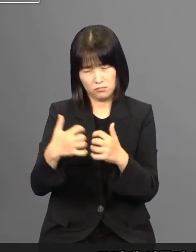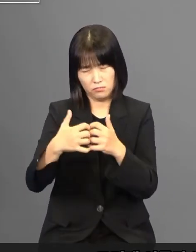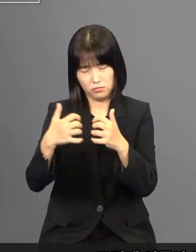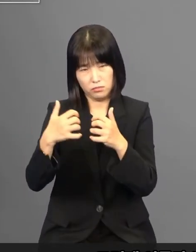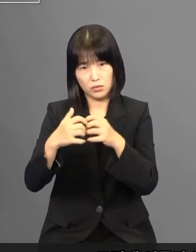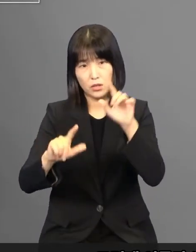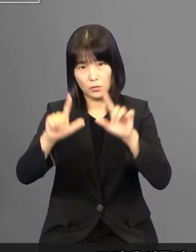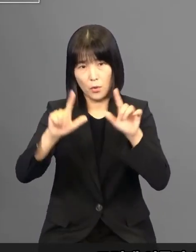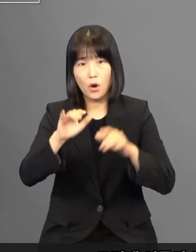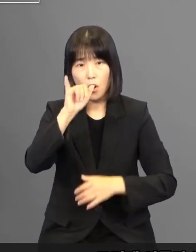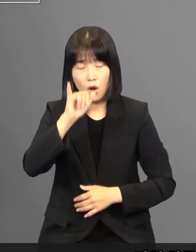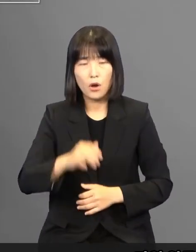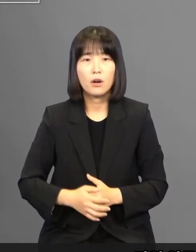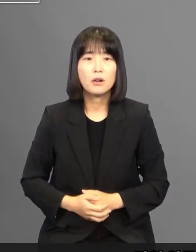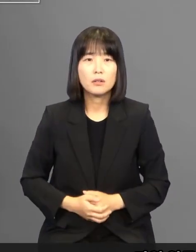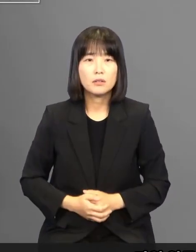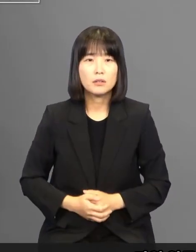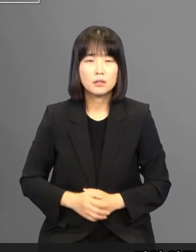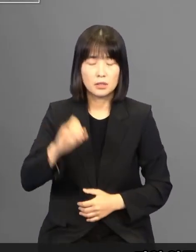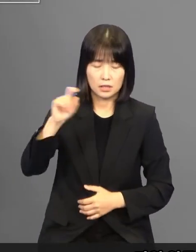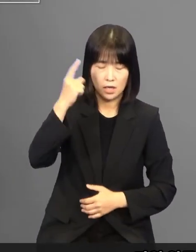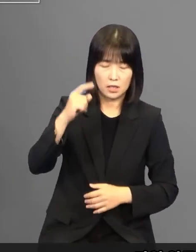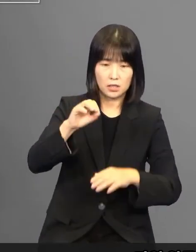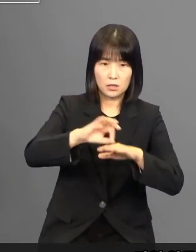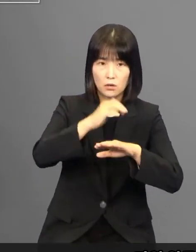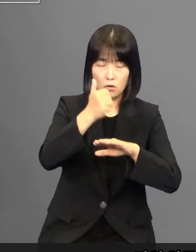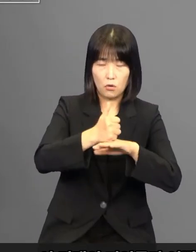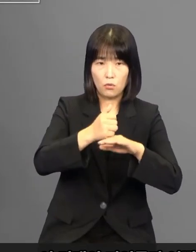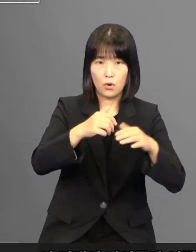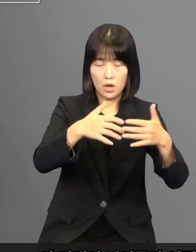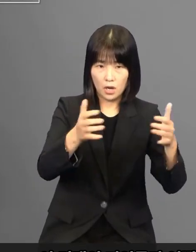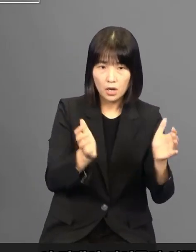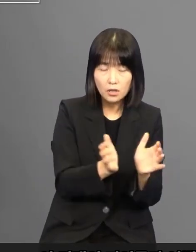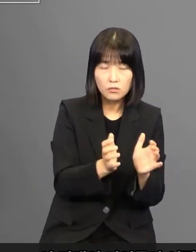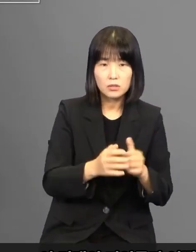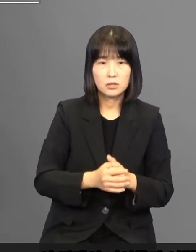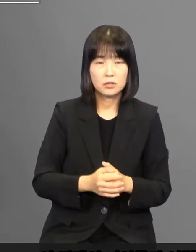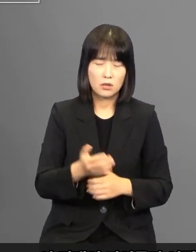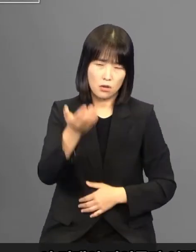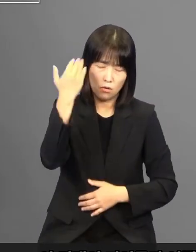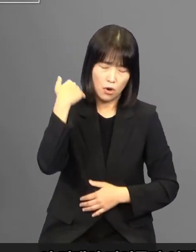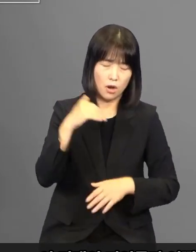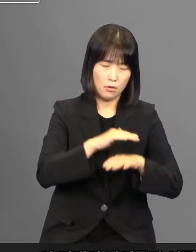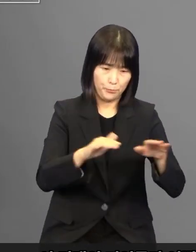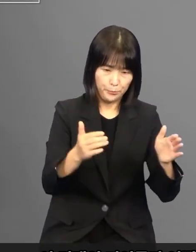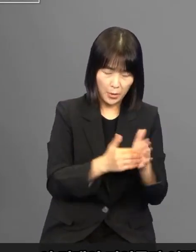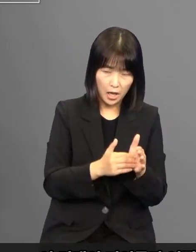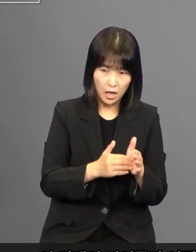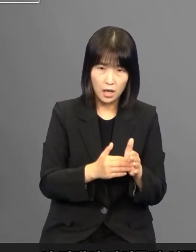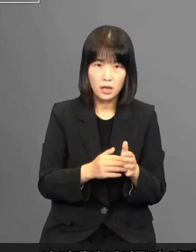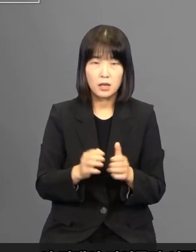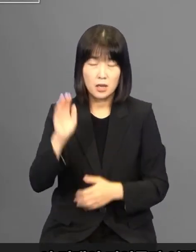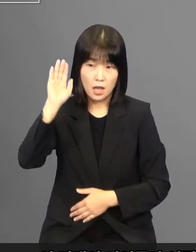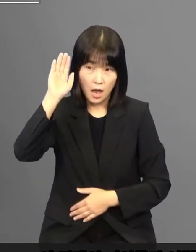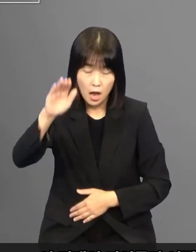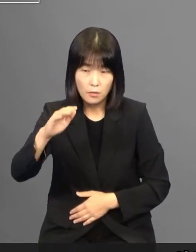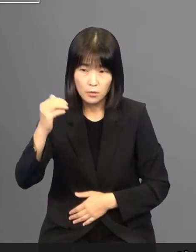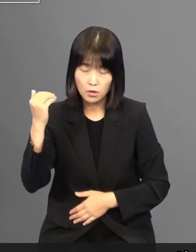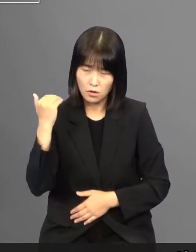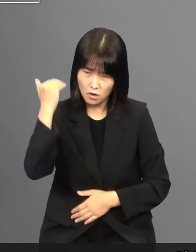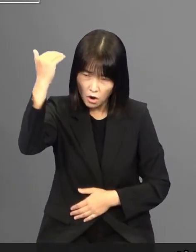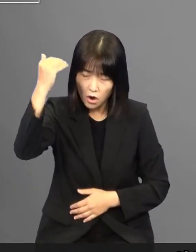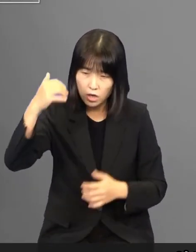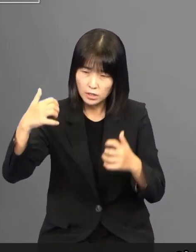나오거든요. 다윗 왕국이 과거를 청산하고 이 미래의 거인들과 어떻게 싸워 이기는지가 나오는 본문이